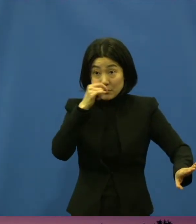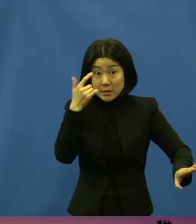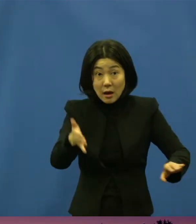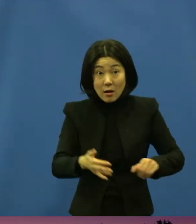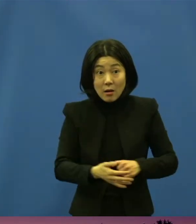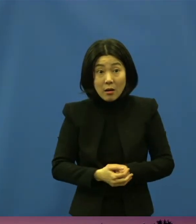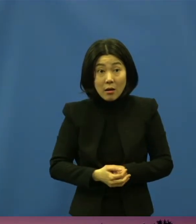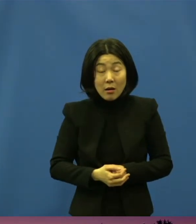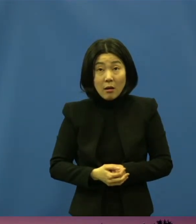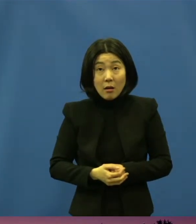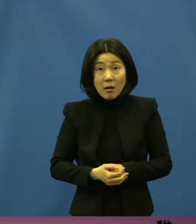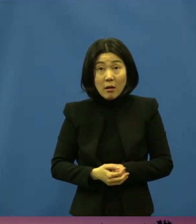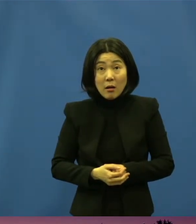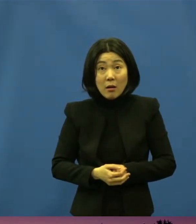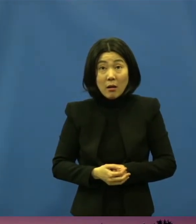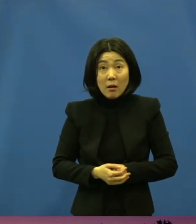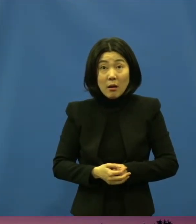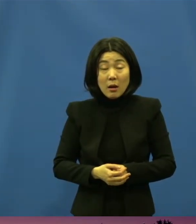여기 속으로